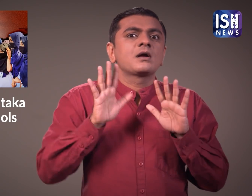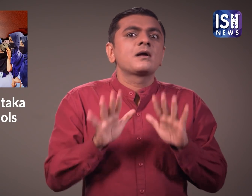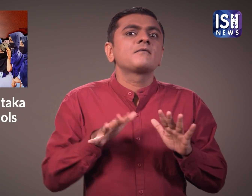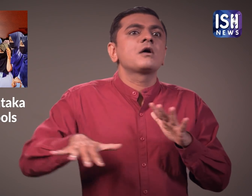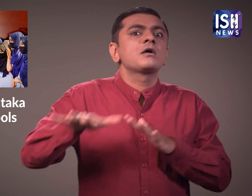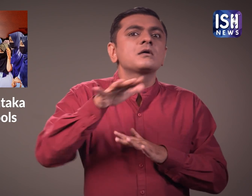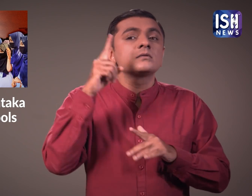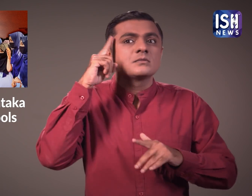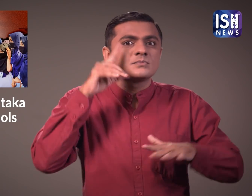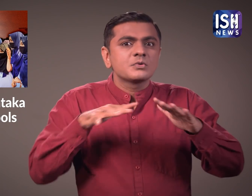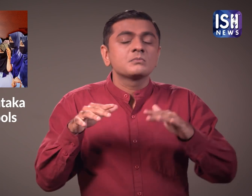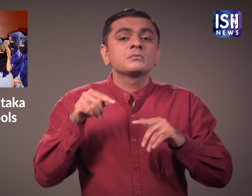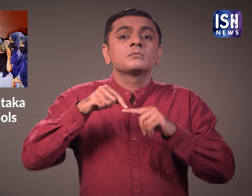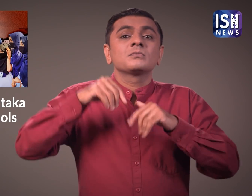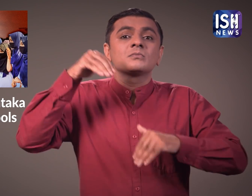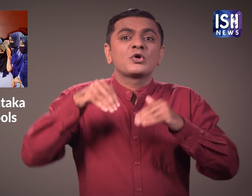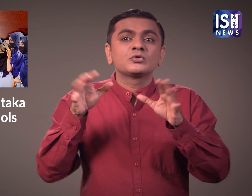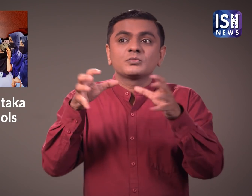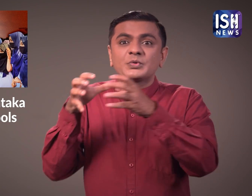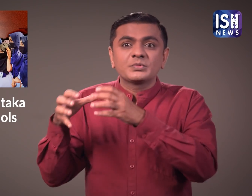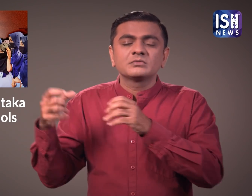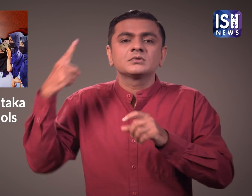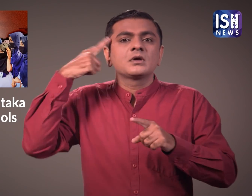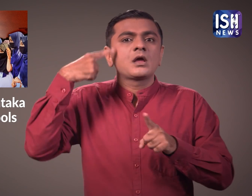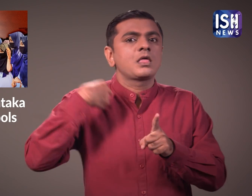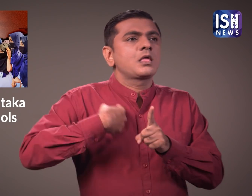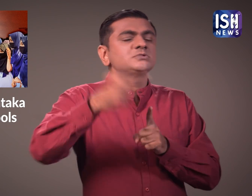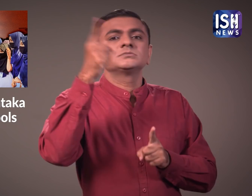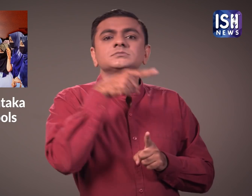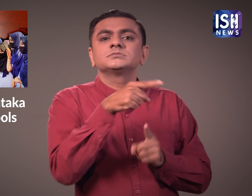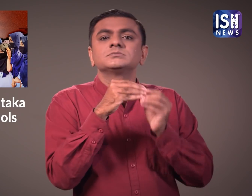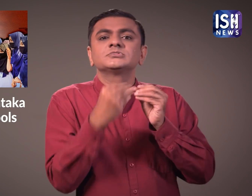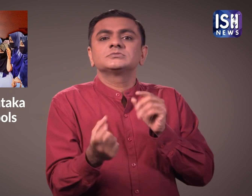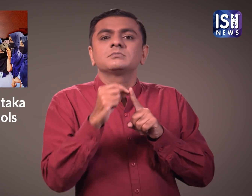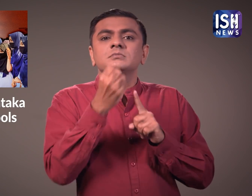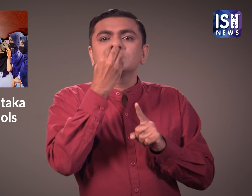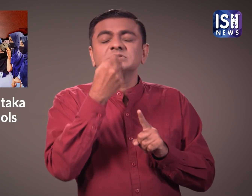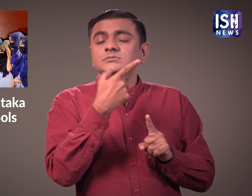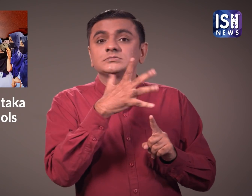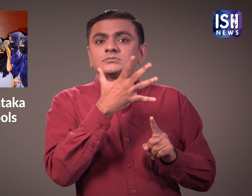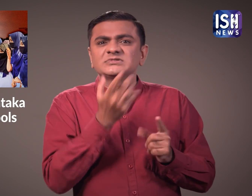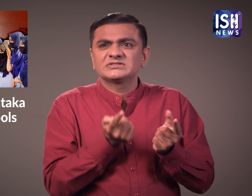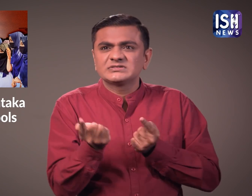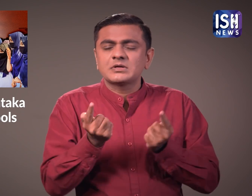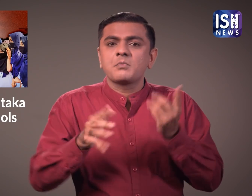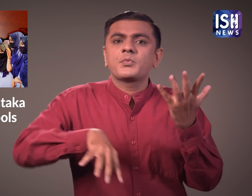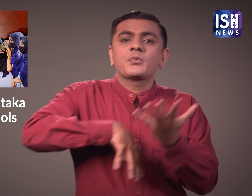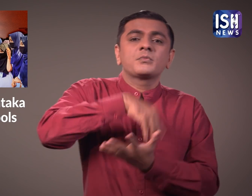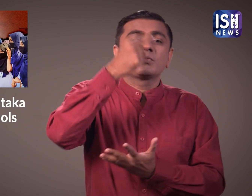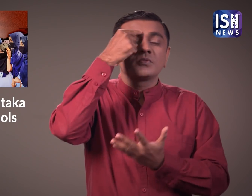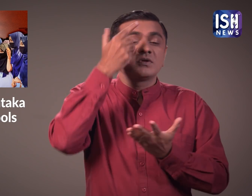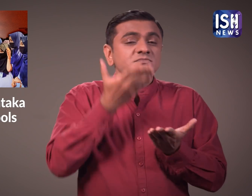है।